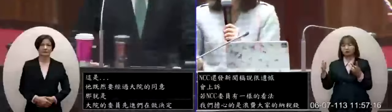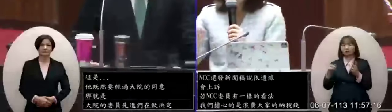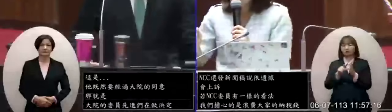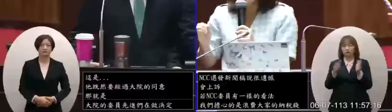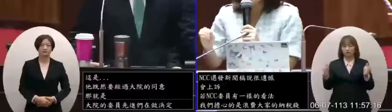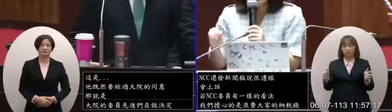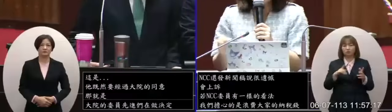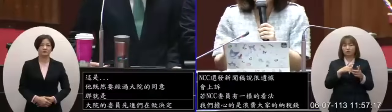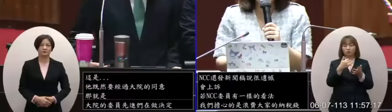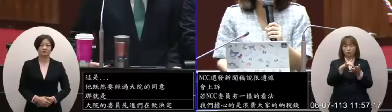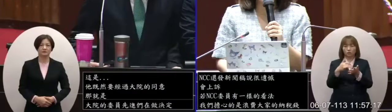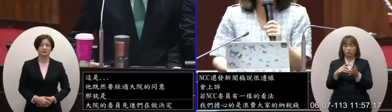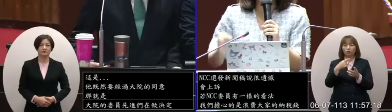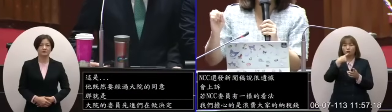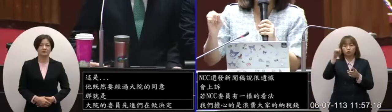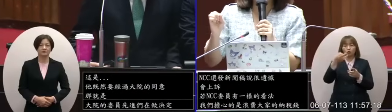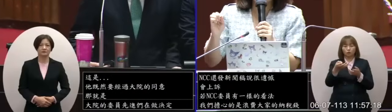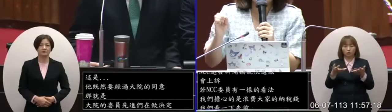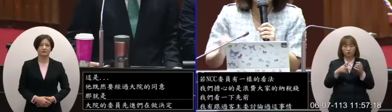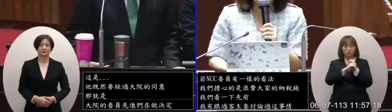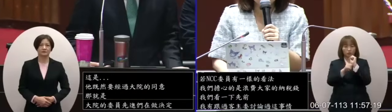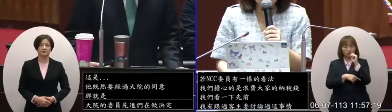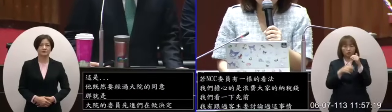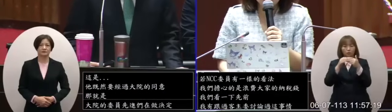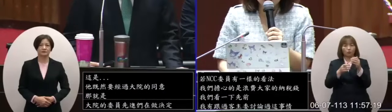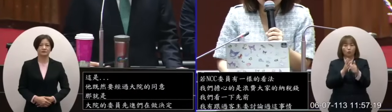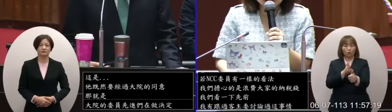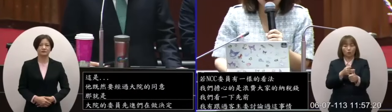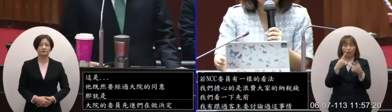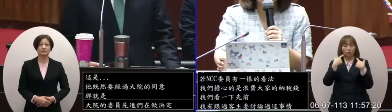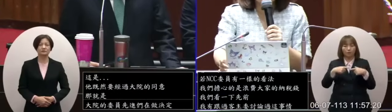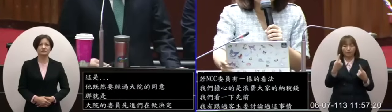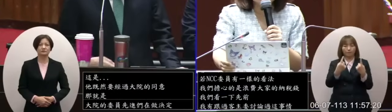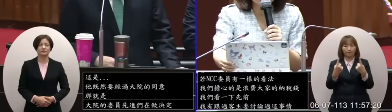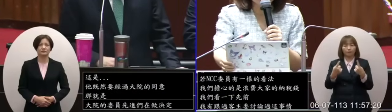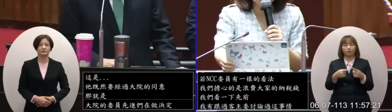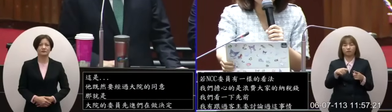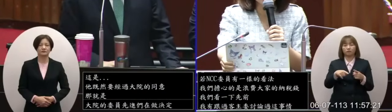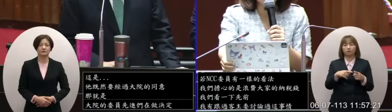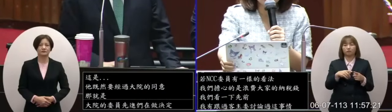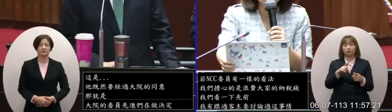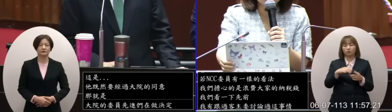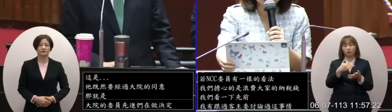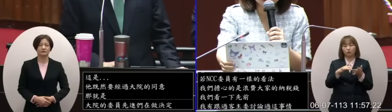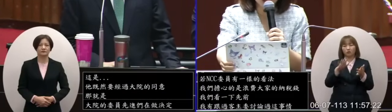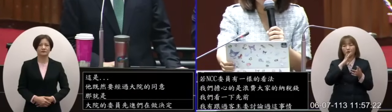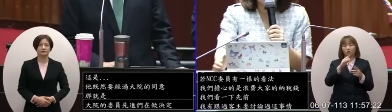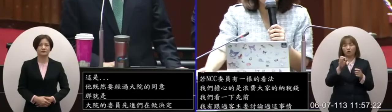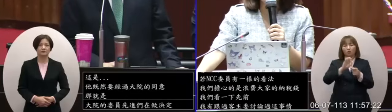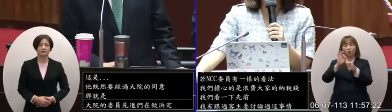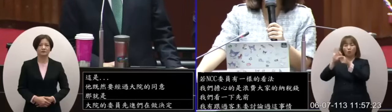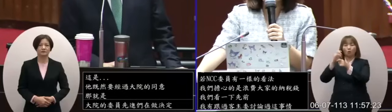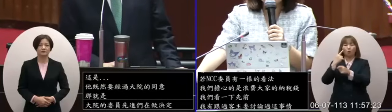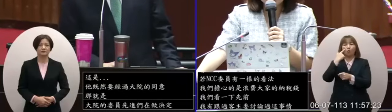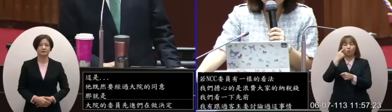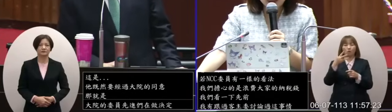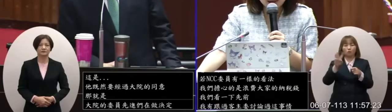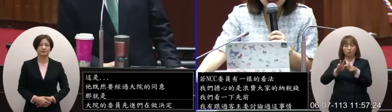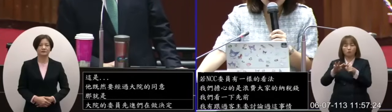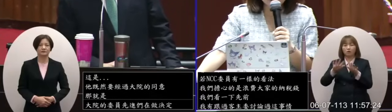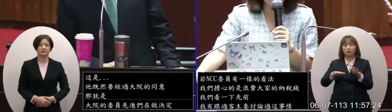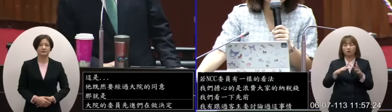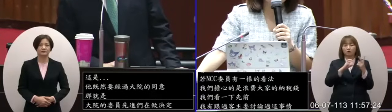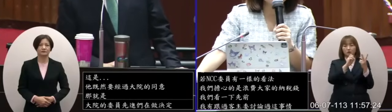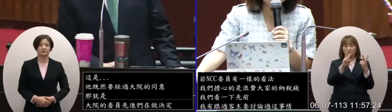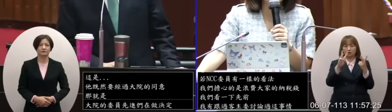2018、2019、2020、2021、2022、2023年。编列诉讼费用跟法律咨询费用的比较，这简直是三级跳。到2023年，